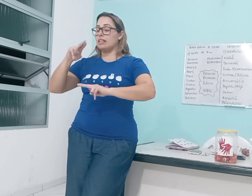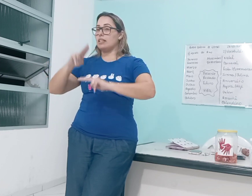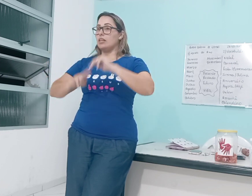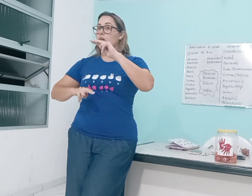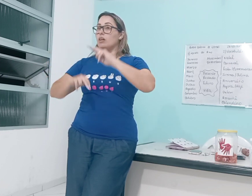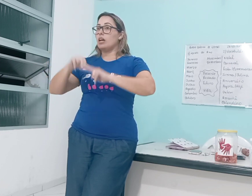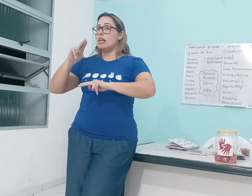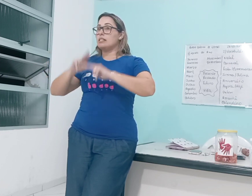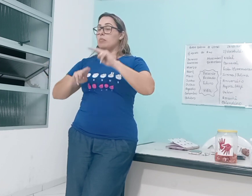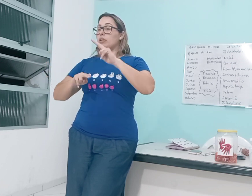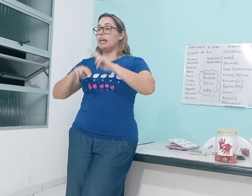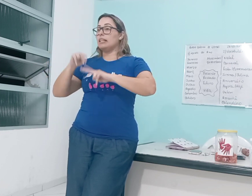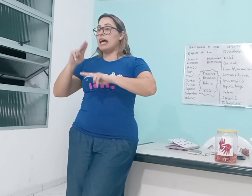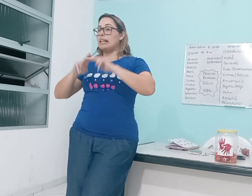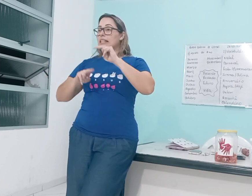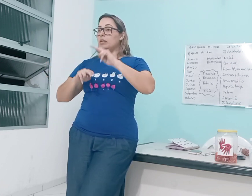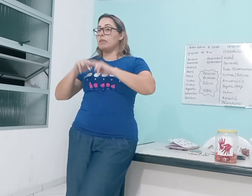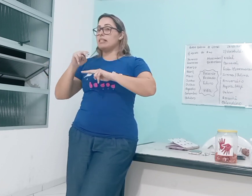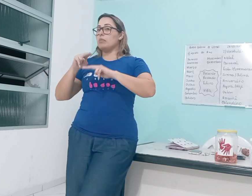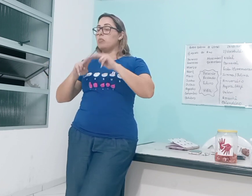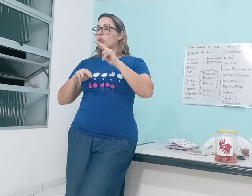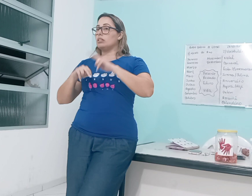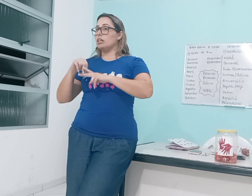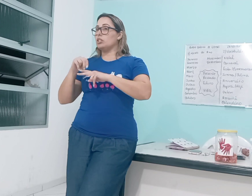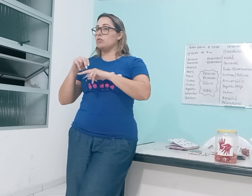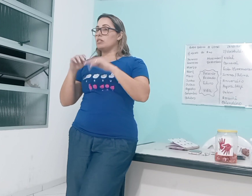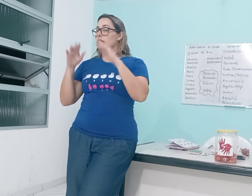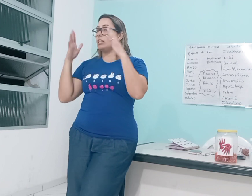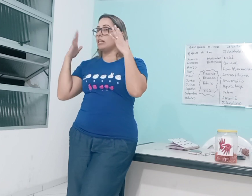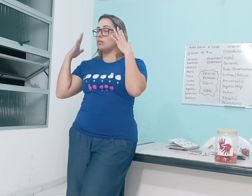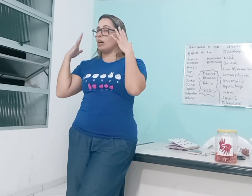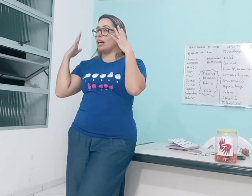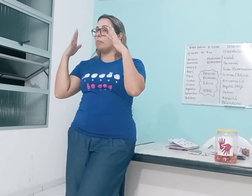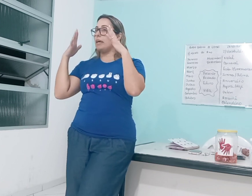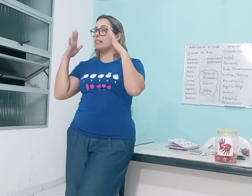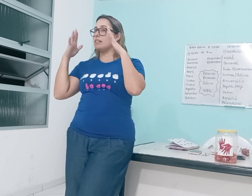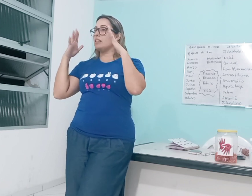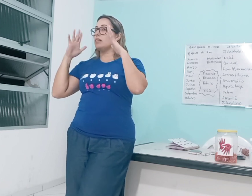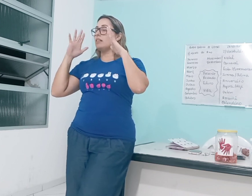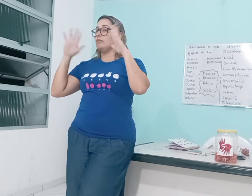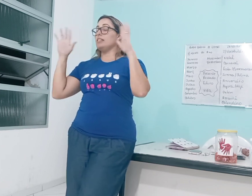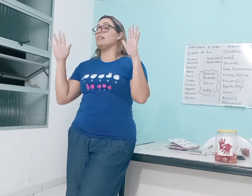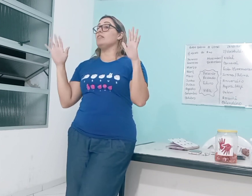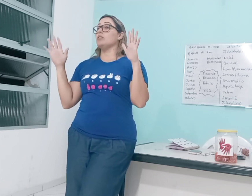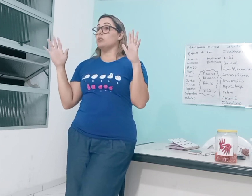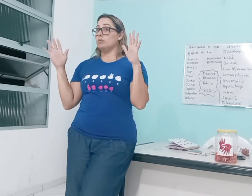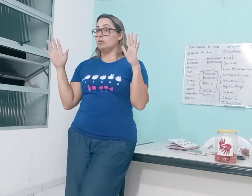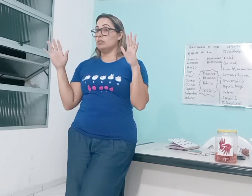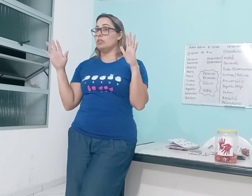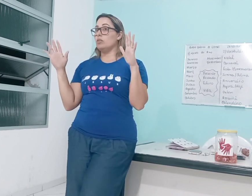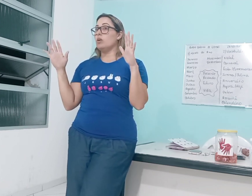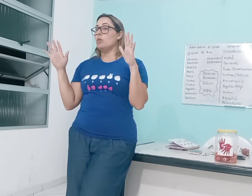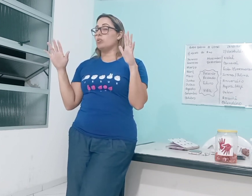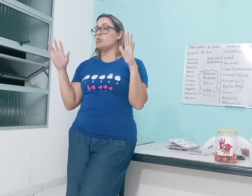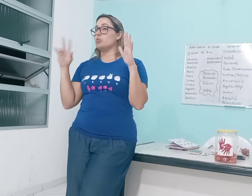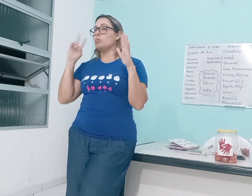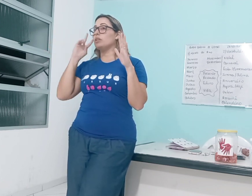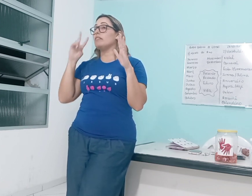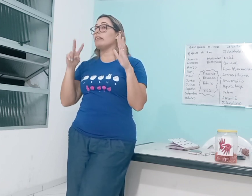aqui, ó. Tá? Porque na Libras é importante você deixar a sua cabeça visível. Entendeu? O estudo poder